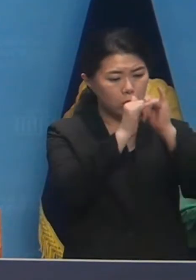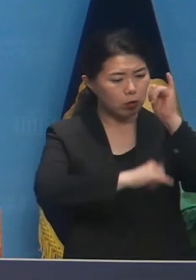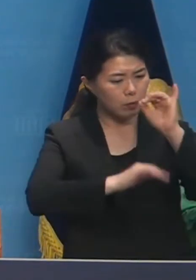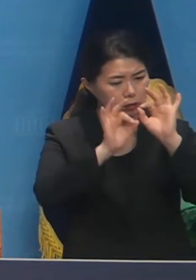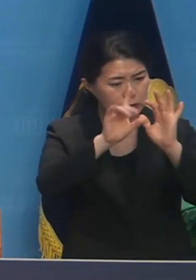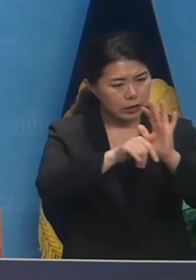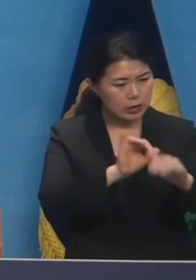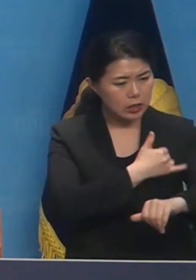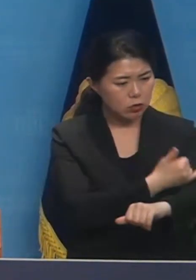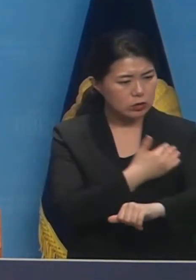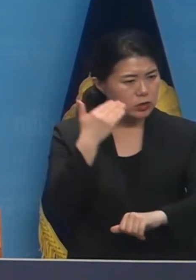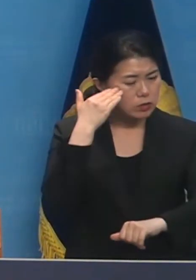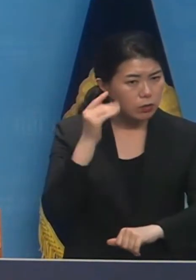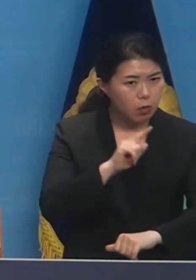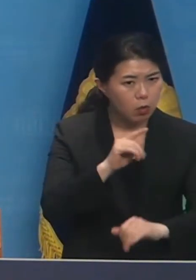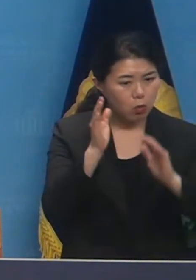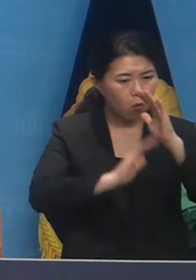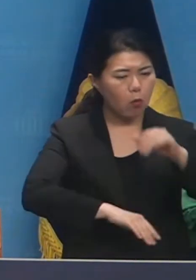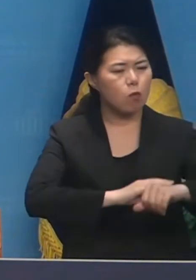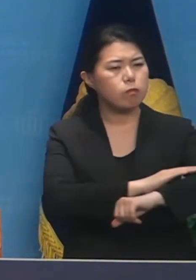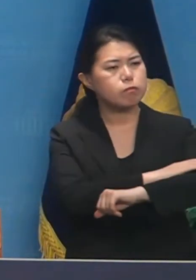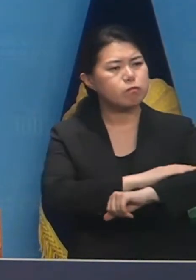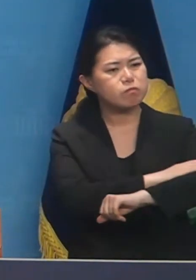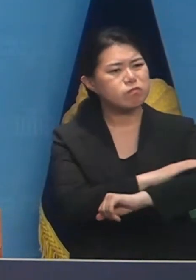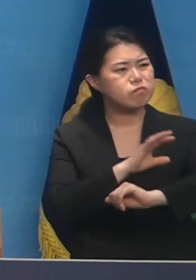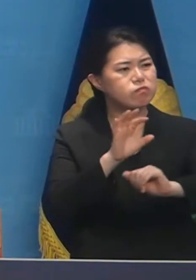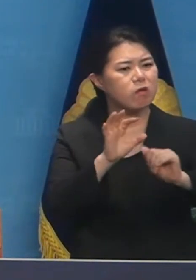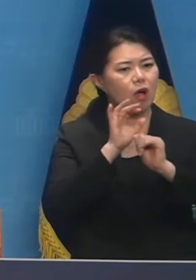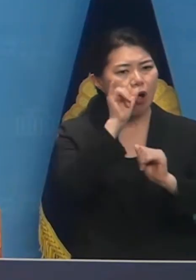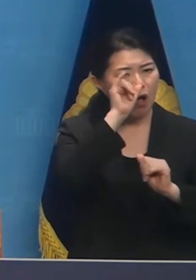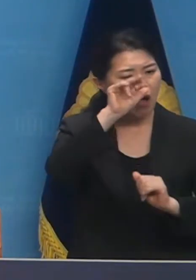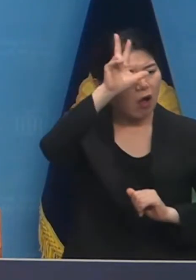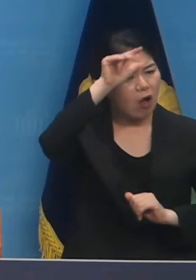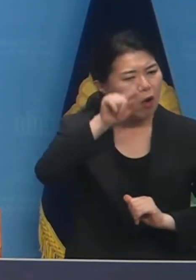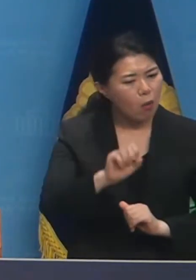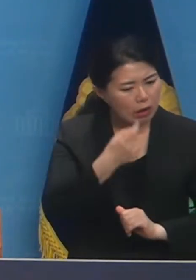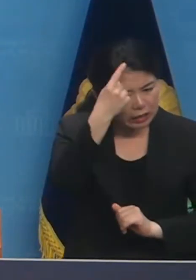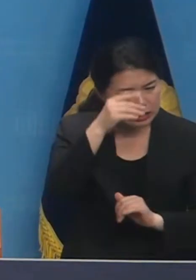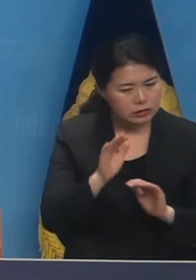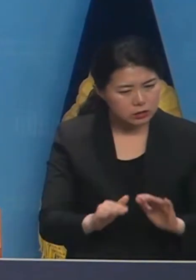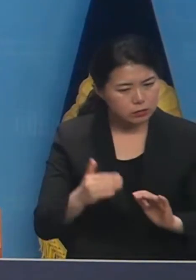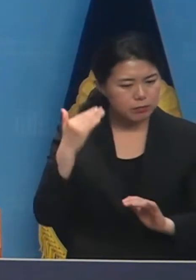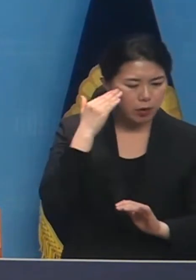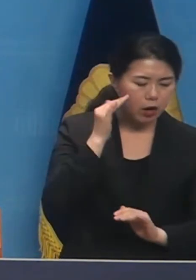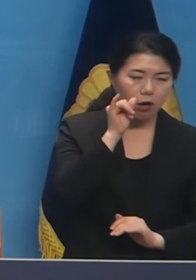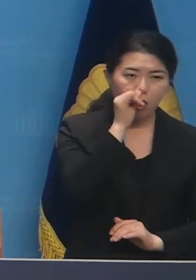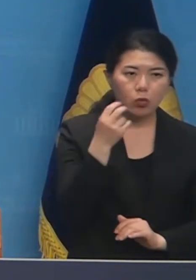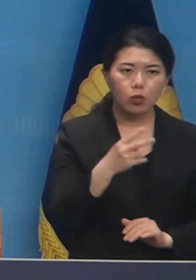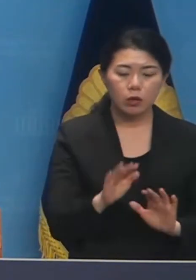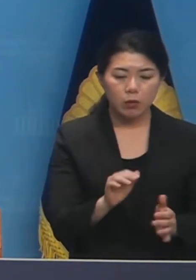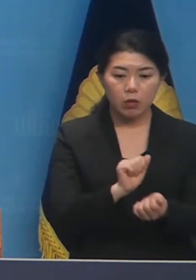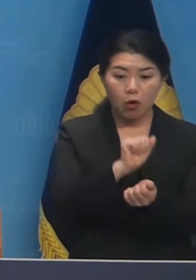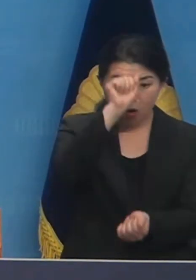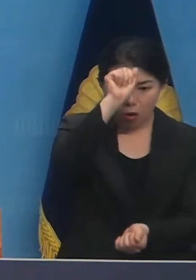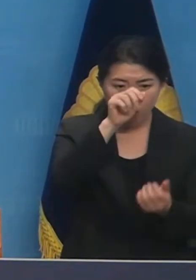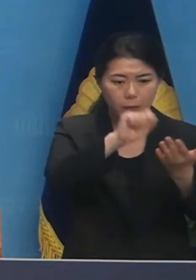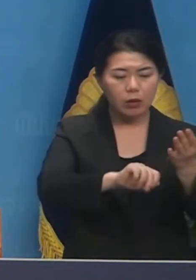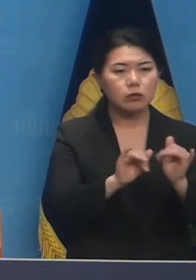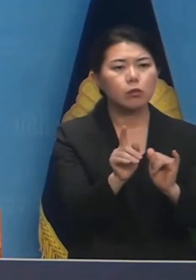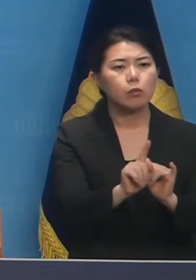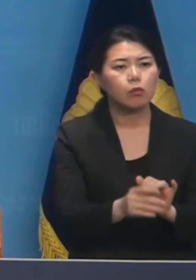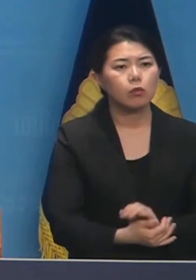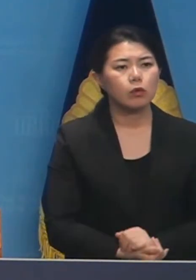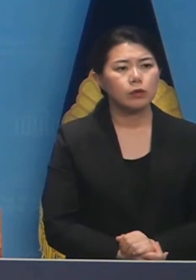보면 인권 침해는 공권력에 의해서 벌어졌는데, 이 공권력 경찰에 의해서 벌어졌고, 또 이번에 발부한 영장